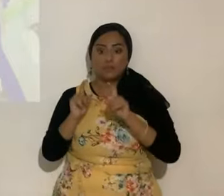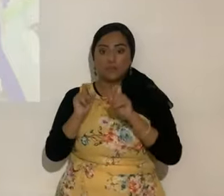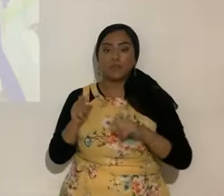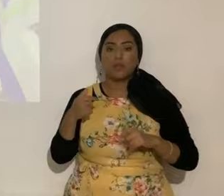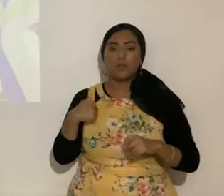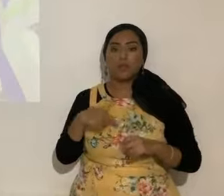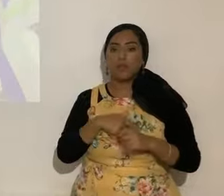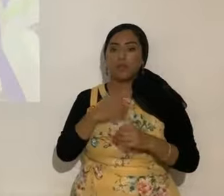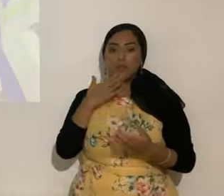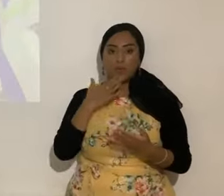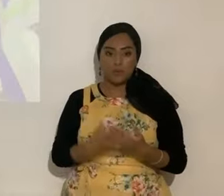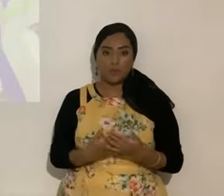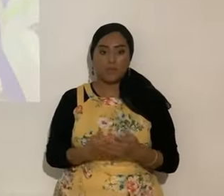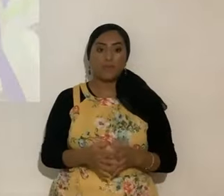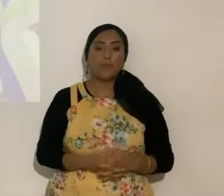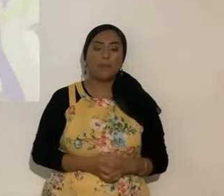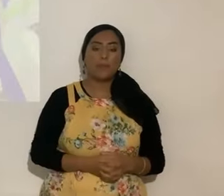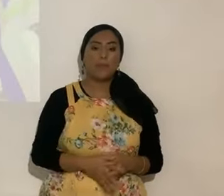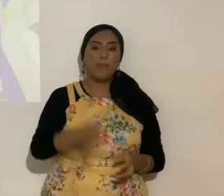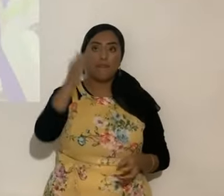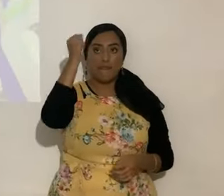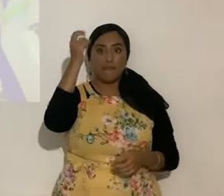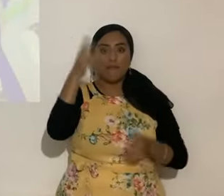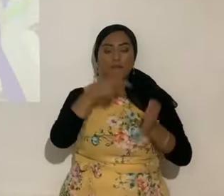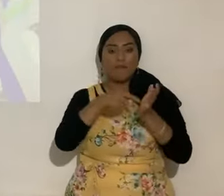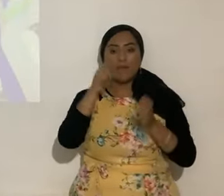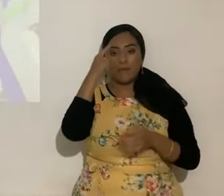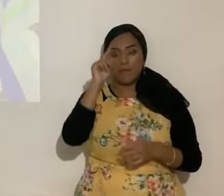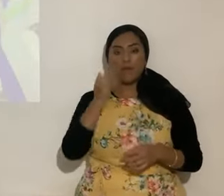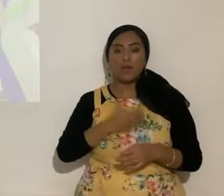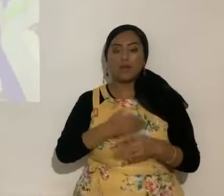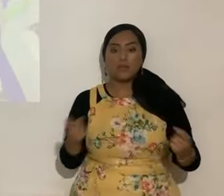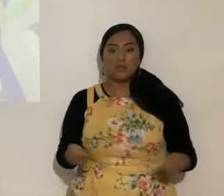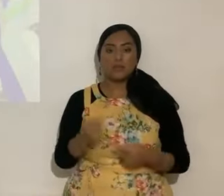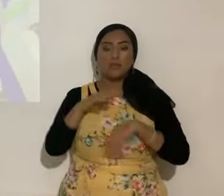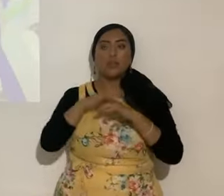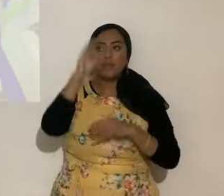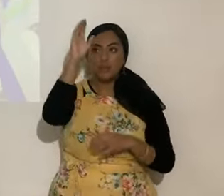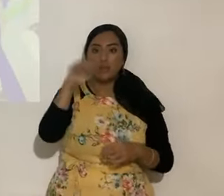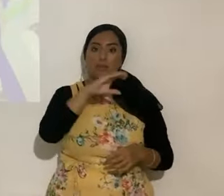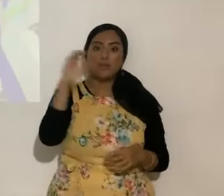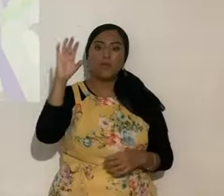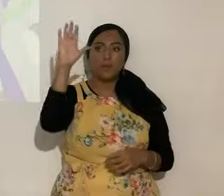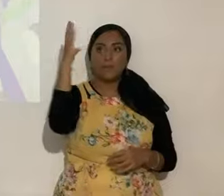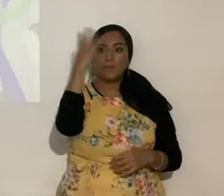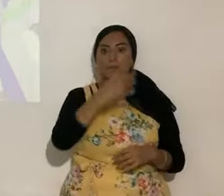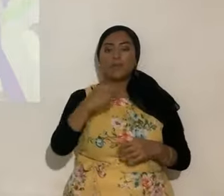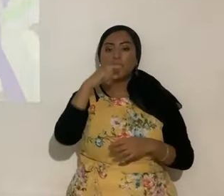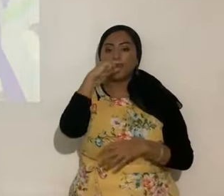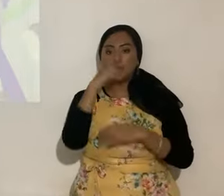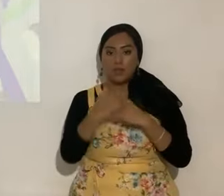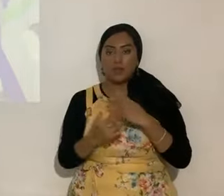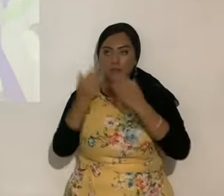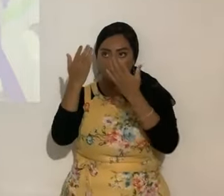inocencia. A ver. Yashua pagó por nuestros pecados en la cruz, en el madero, derramando su sangre preciosa.